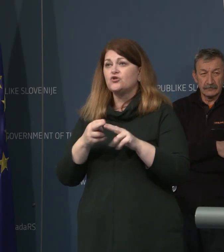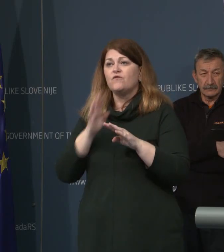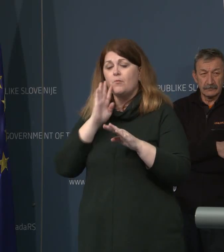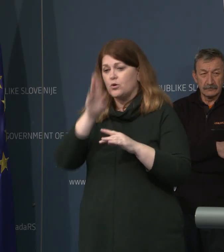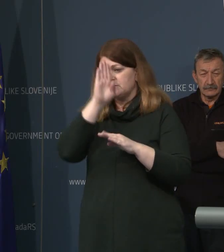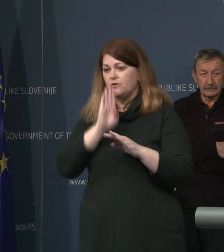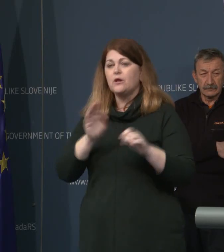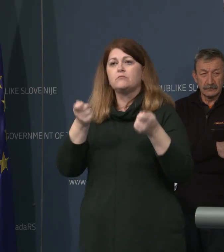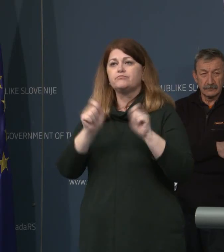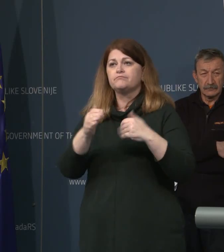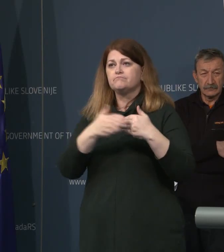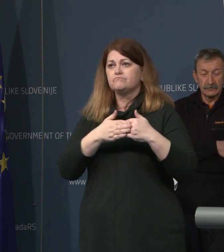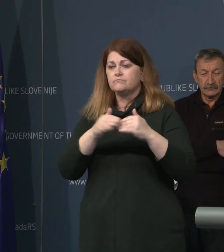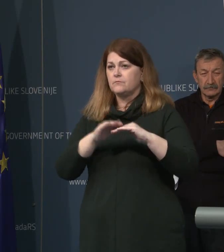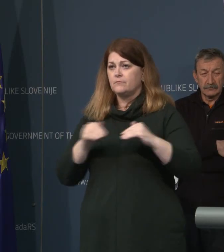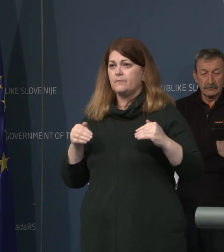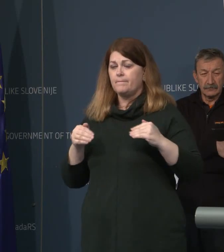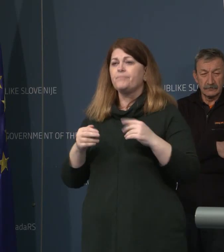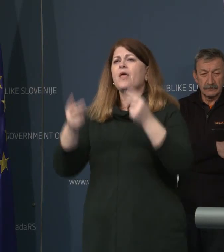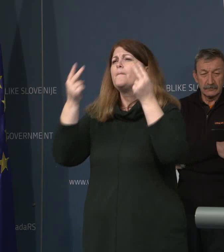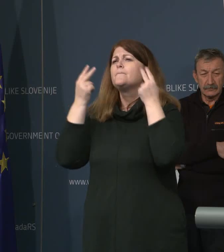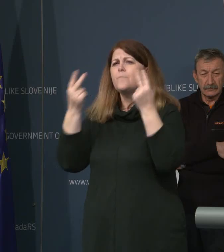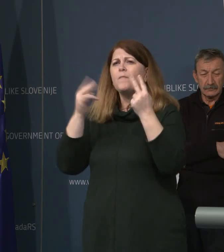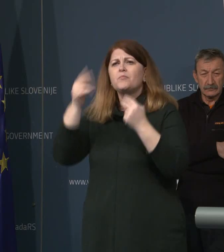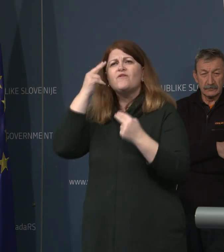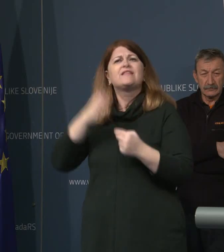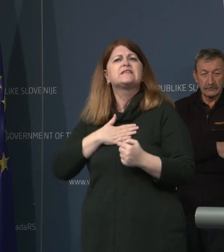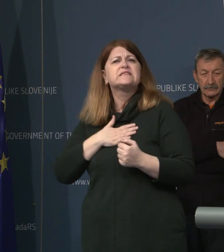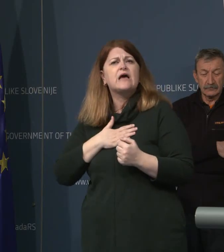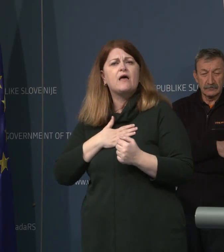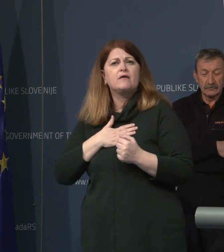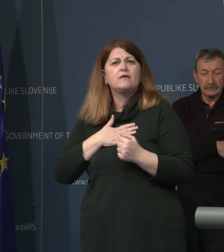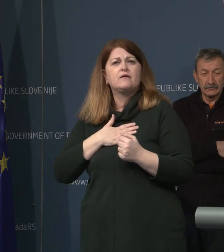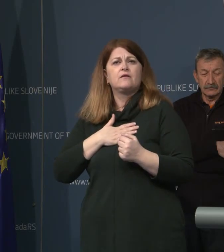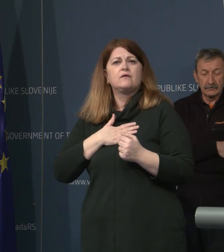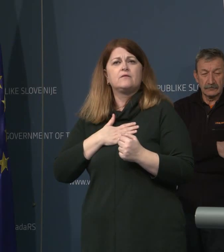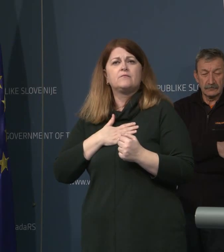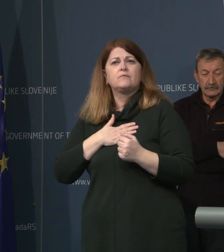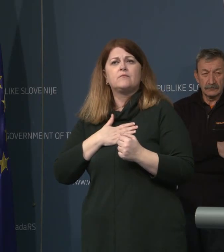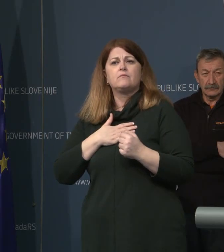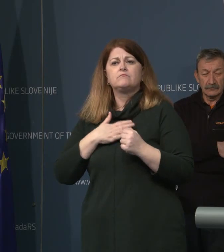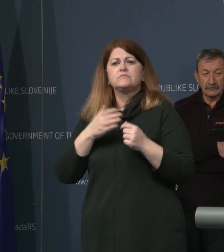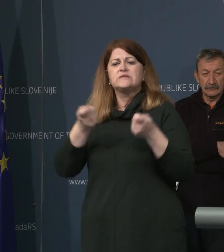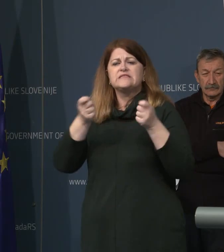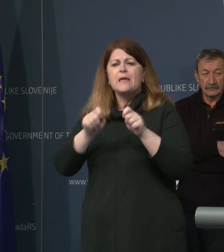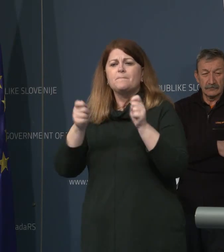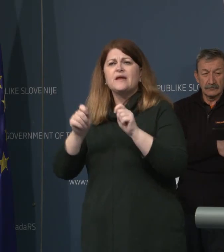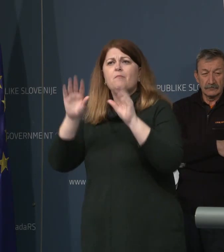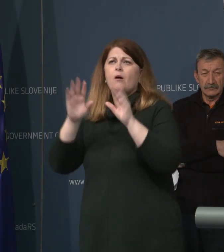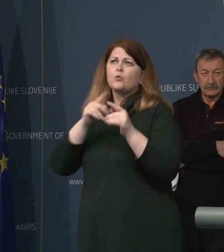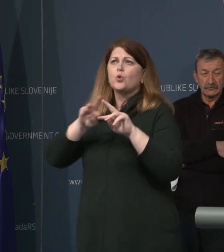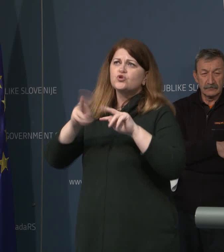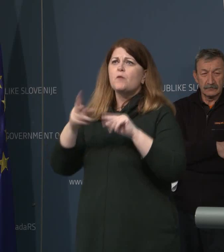bodo s ponedeljkom zaprle. Pomembno je vedeti, zakaj pravzaprav ugašamo na nek način